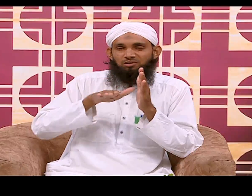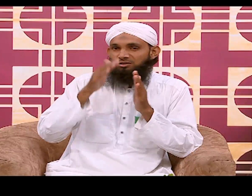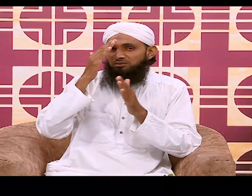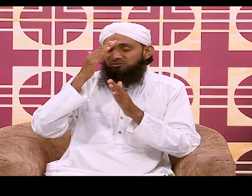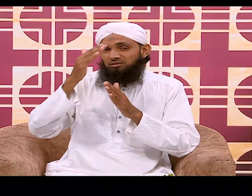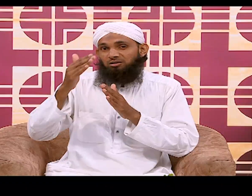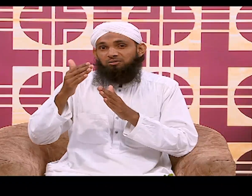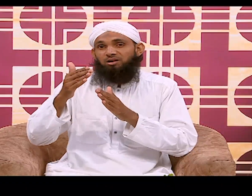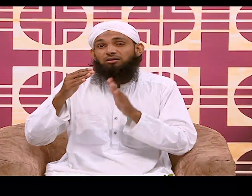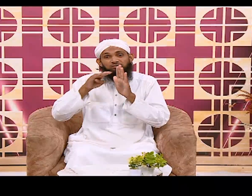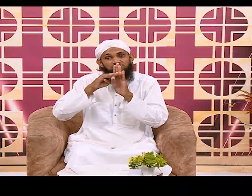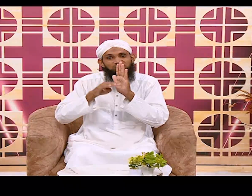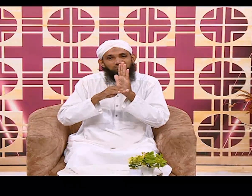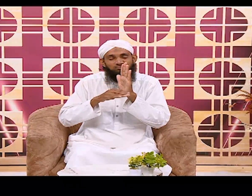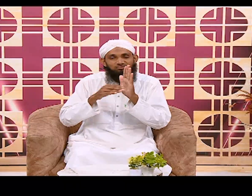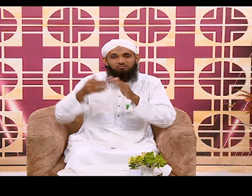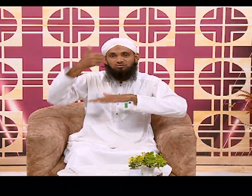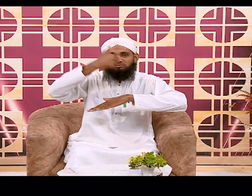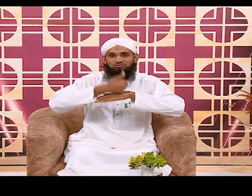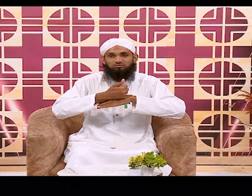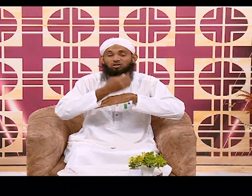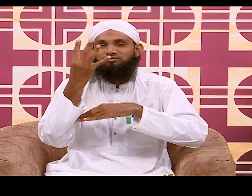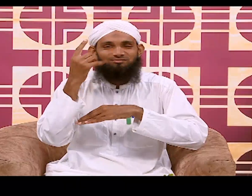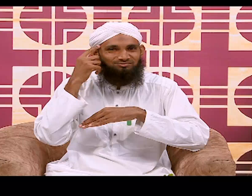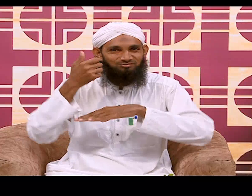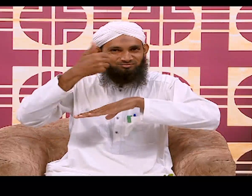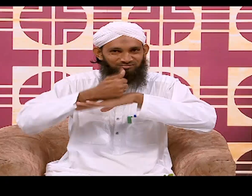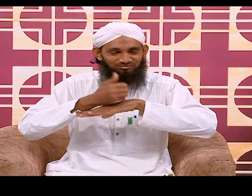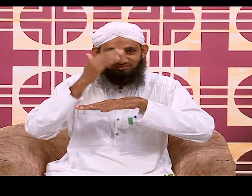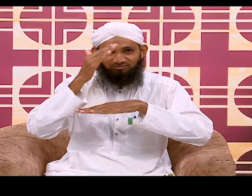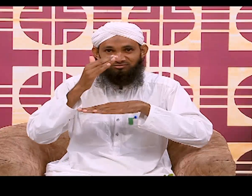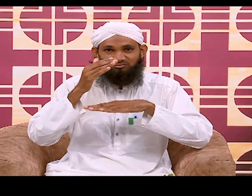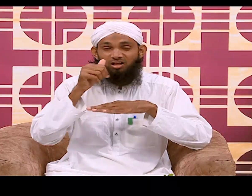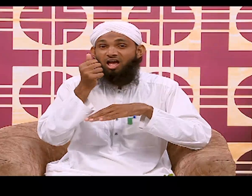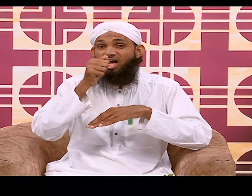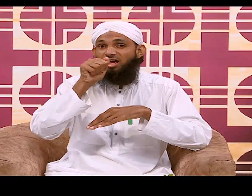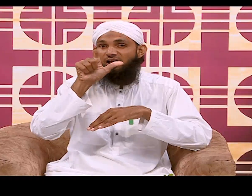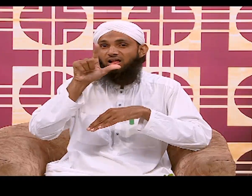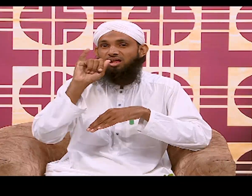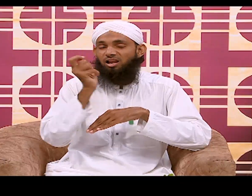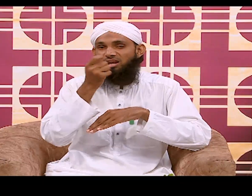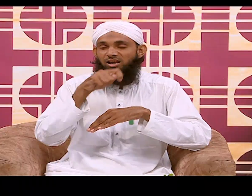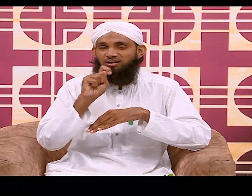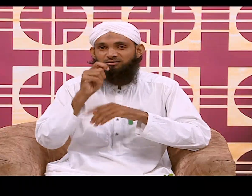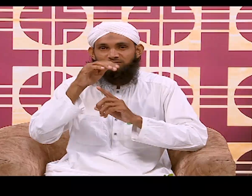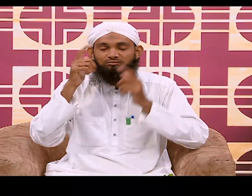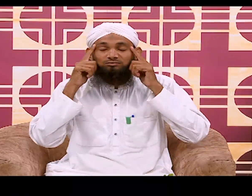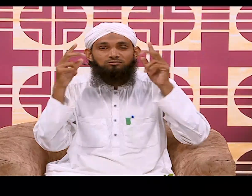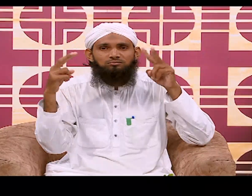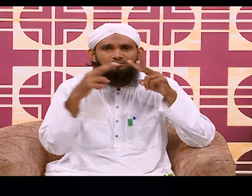کے چوتھے خلیفہ امیر المؤمنین حضرت علی رضی اللہ عنہ کی زیارت نصیب ہوئی۔ آپ نے میرے منہ میں 6 مرتبہ